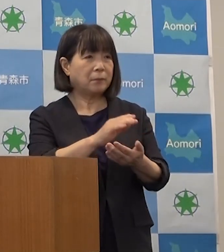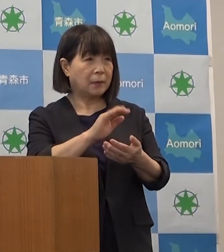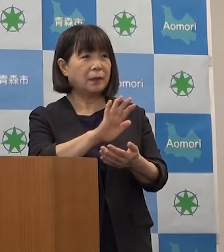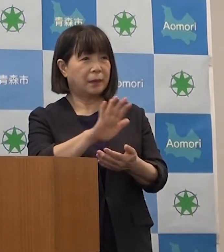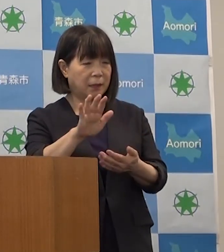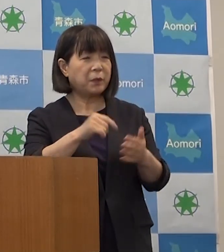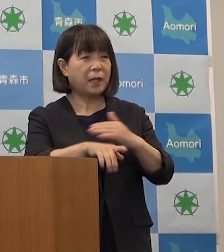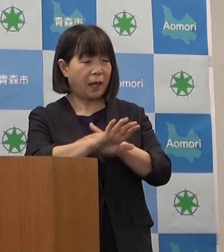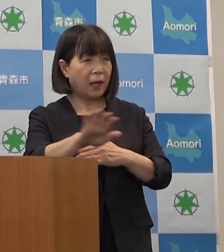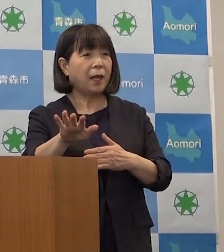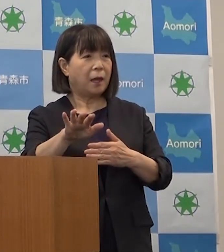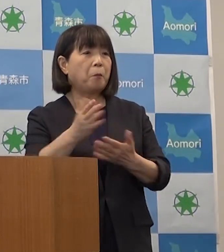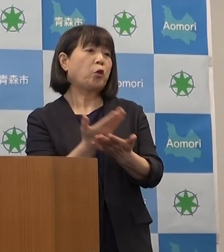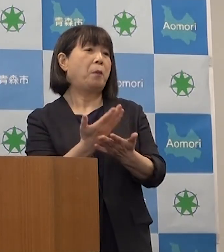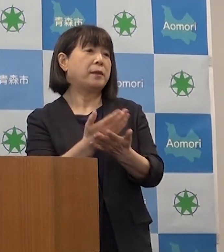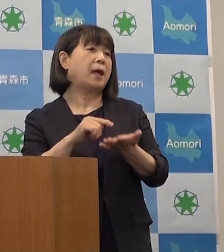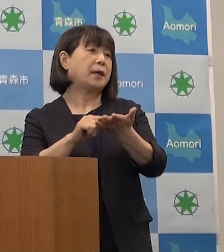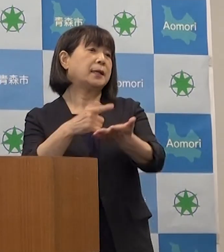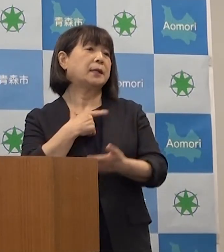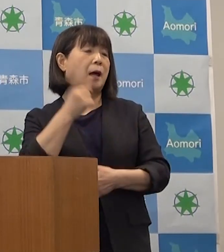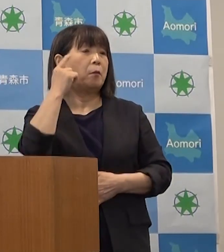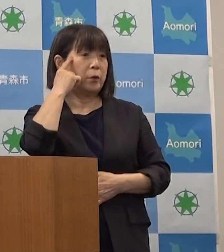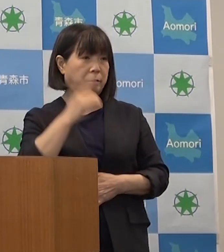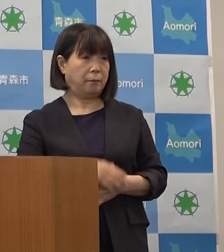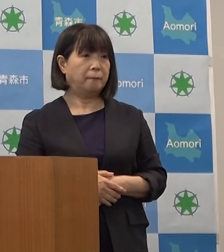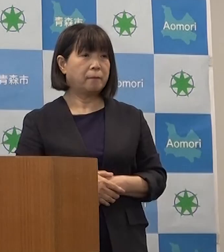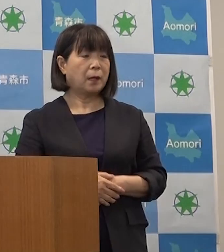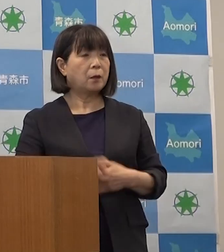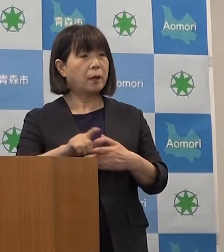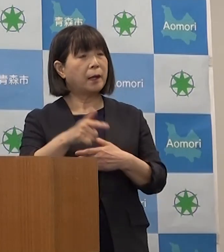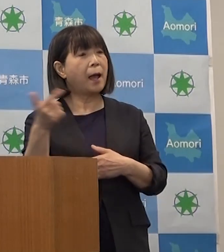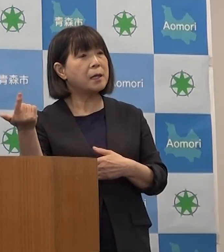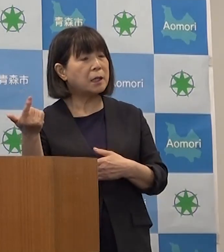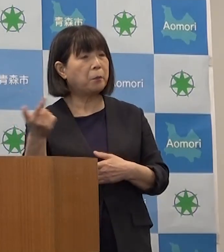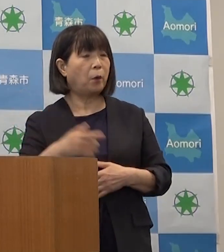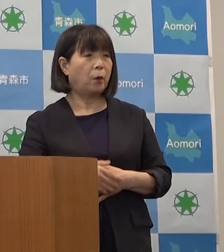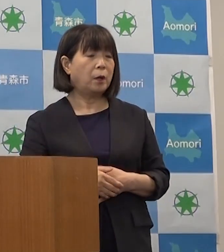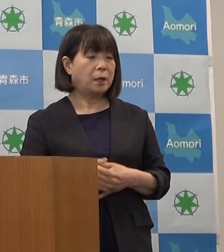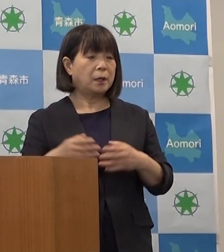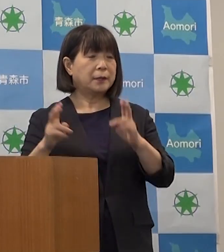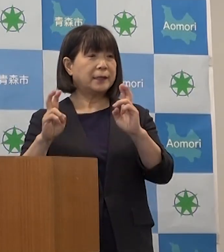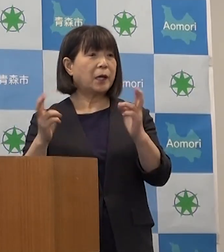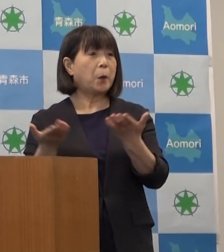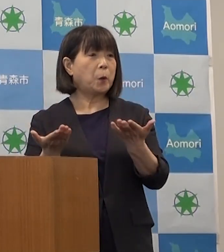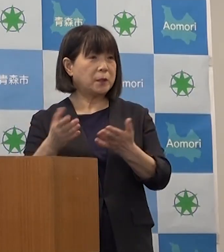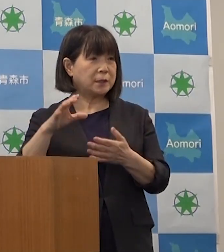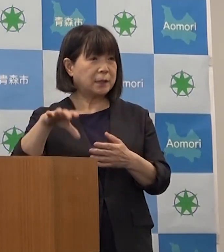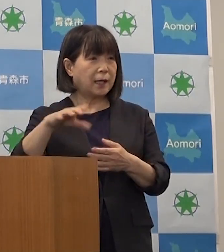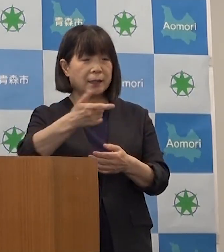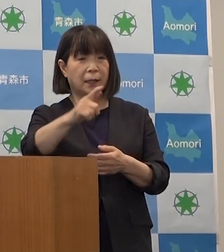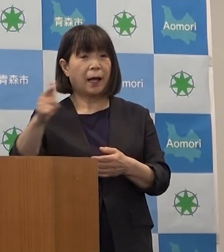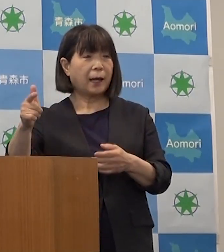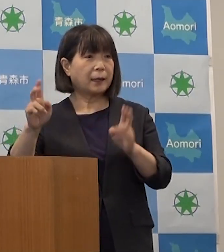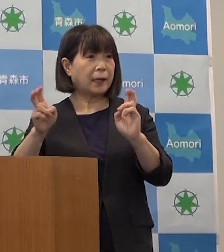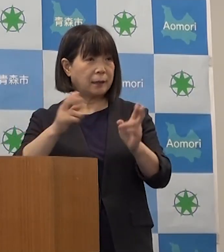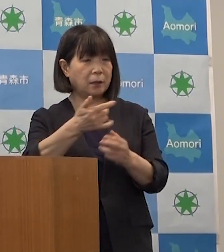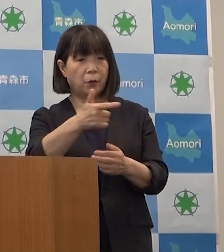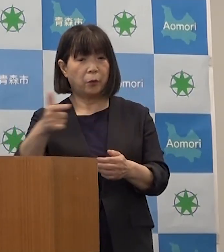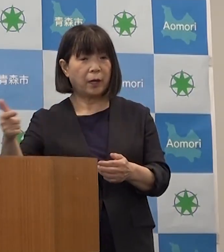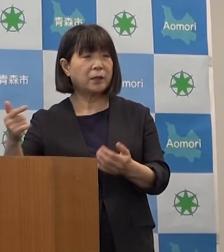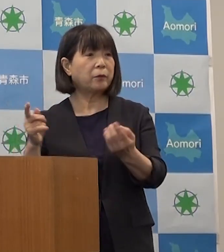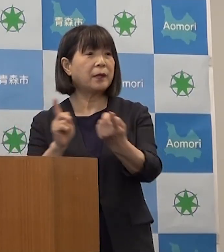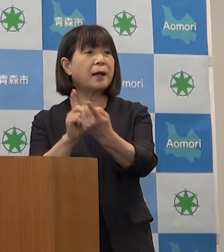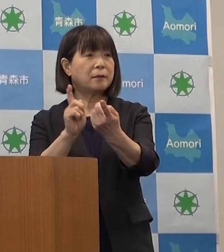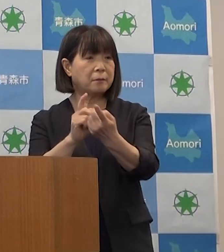を求めていきたいというふうに思っています。でそれ以外にも事業者の方ですとか、それから県に対